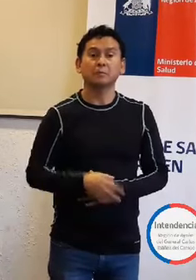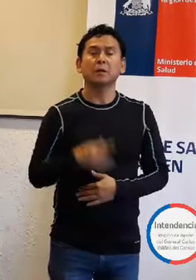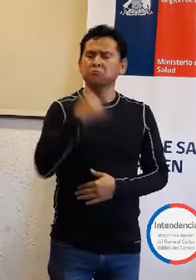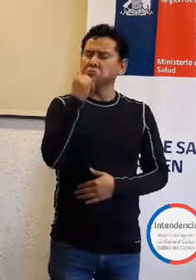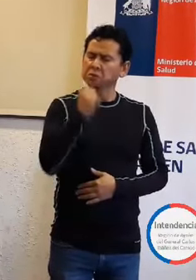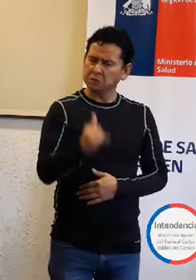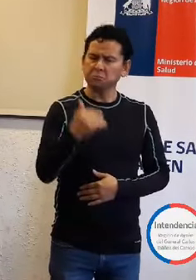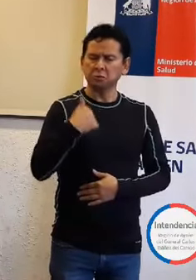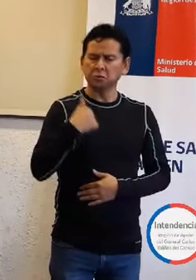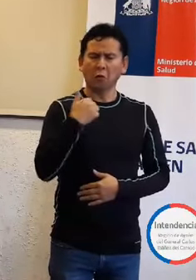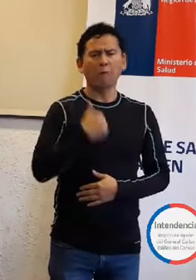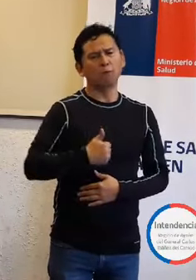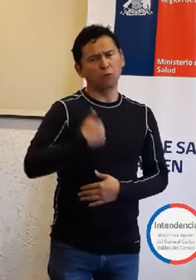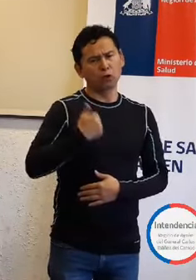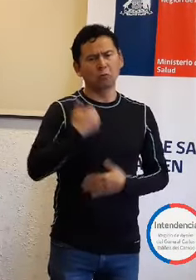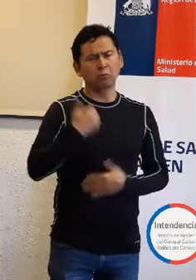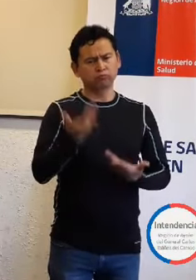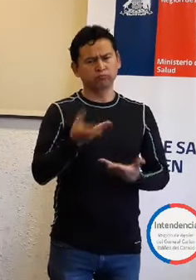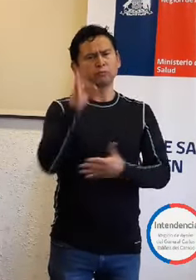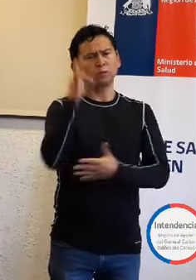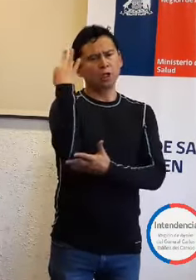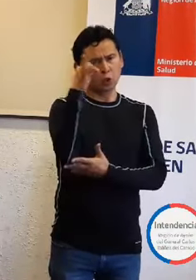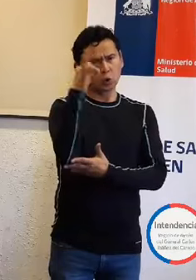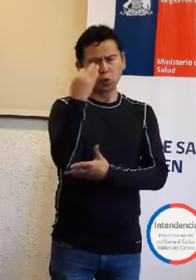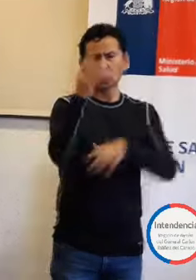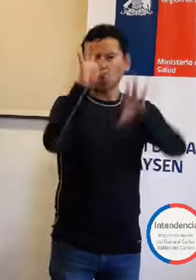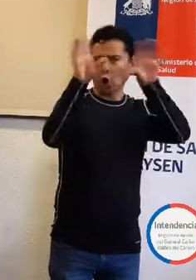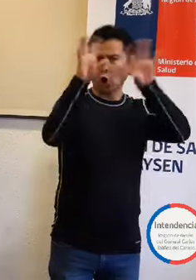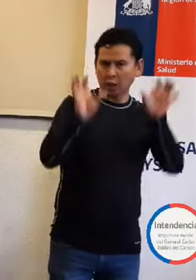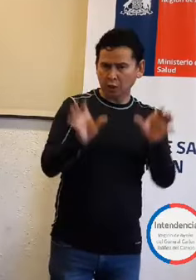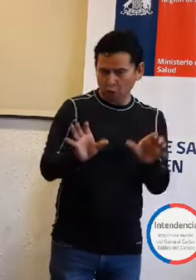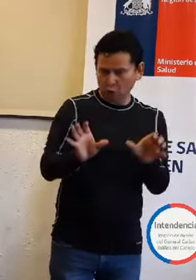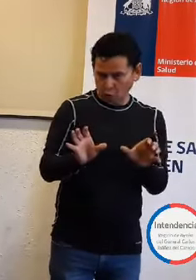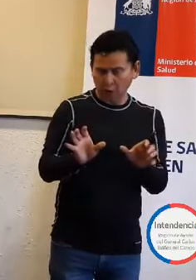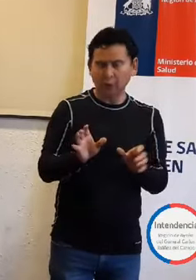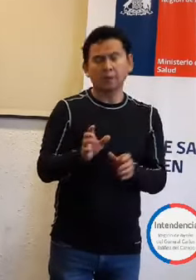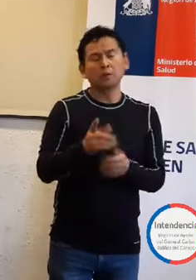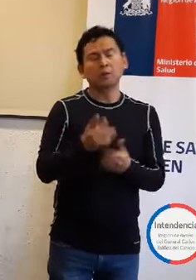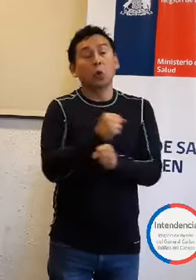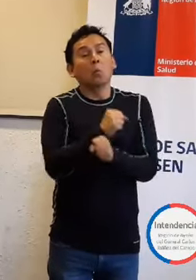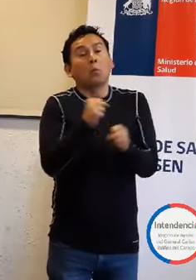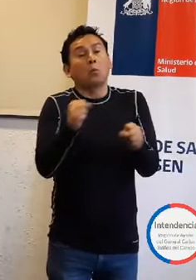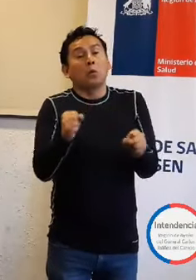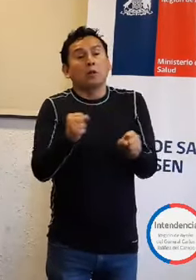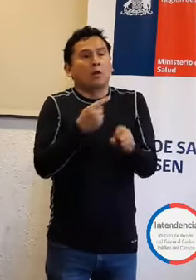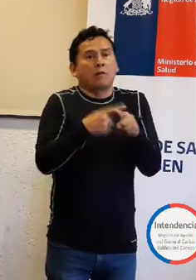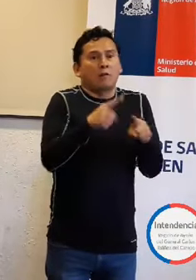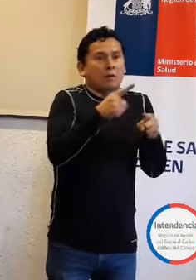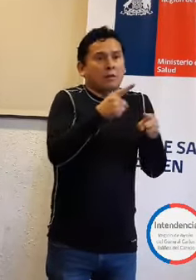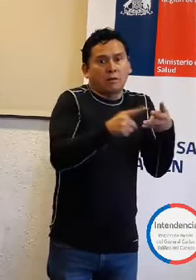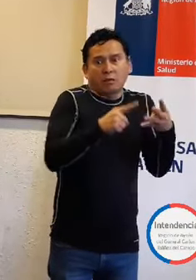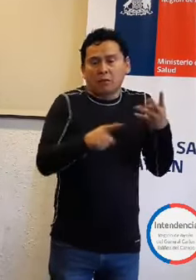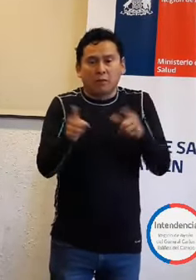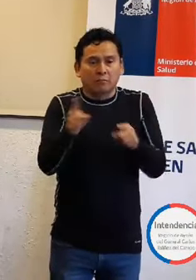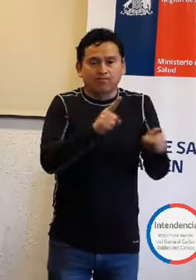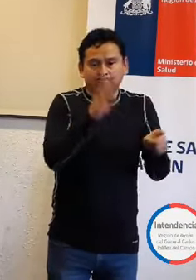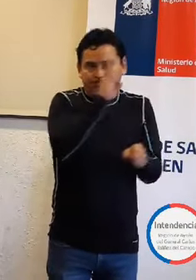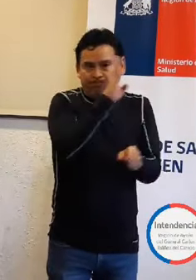ha estado a la disposición de este Intendente de reunirnos con todas las organizaciones. Sin perjuicio de ello, no puedo estar en todos los puntos como quisiera.